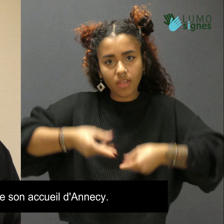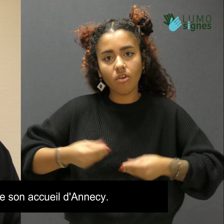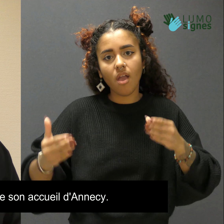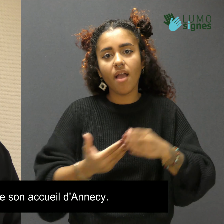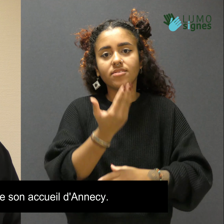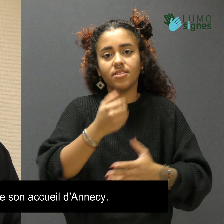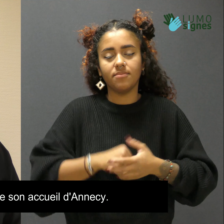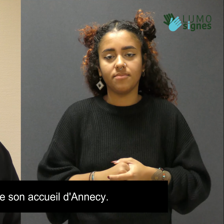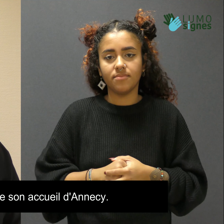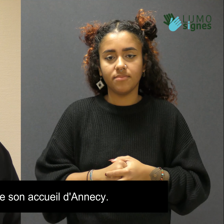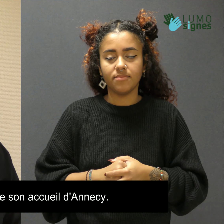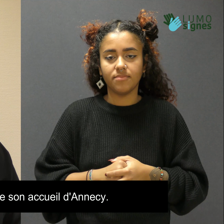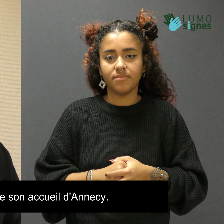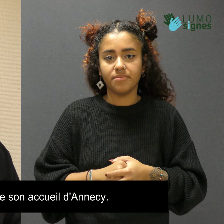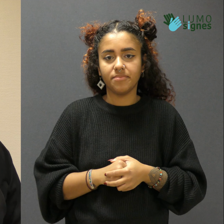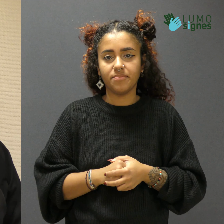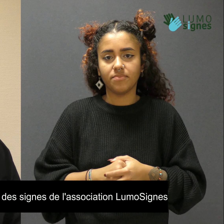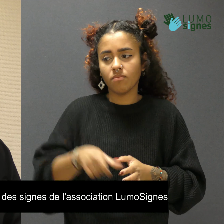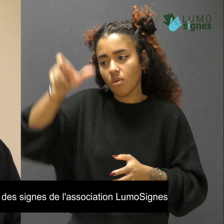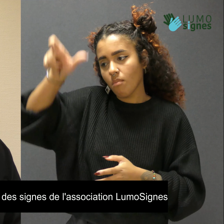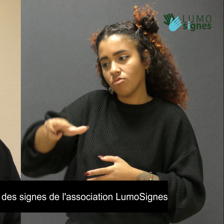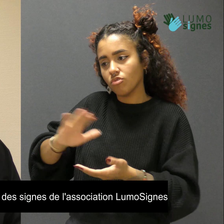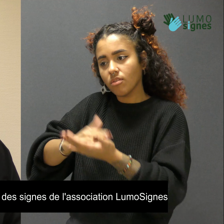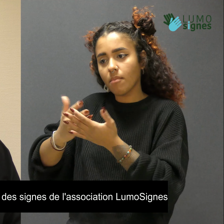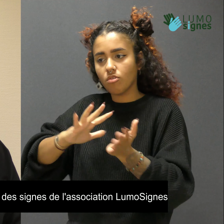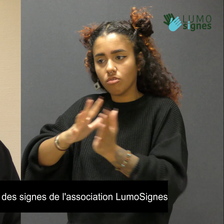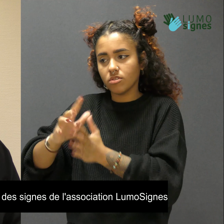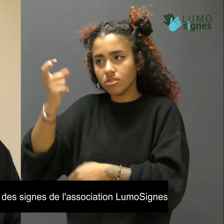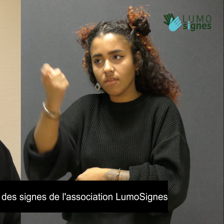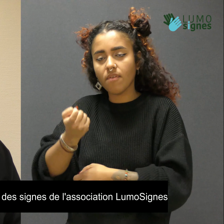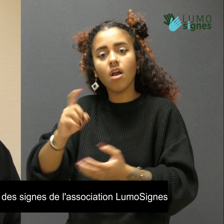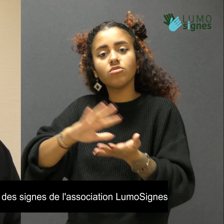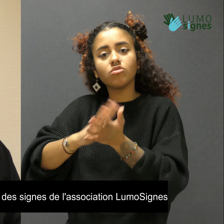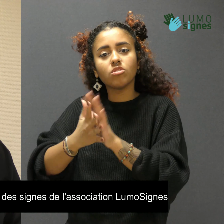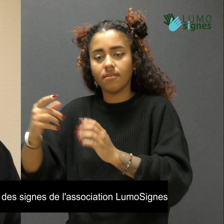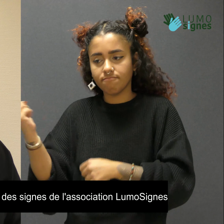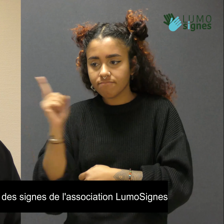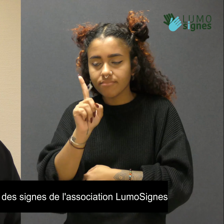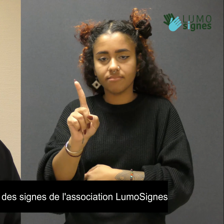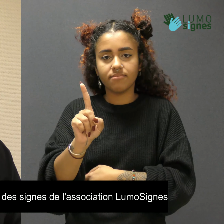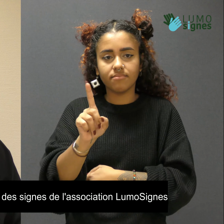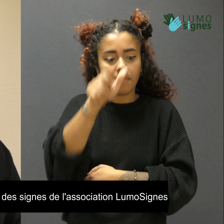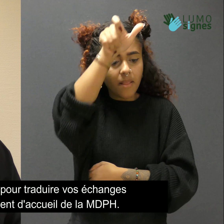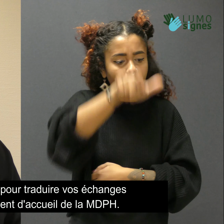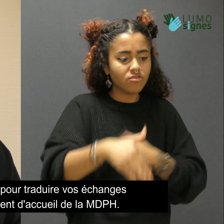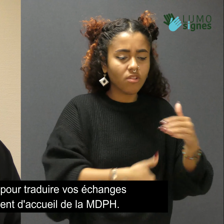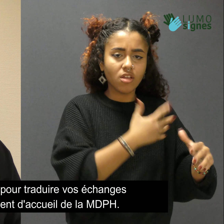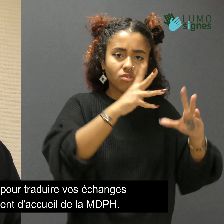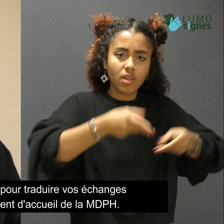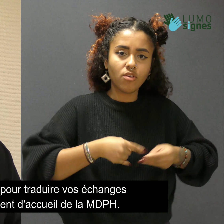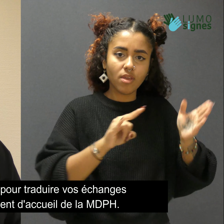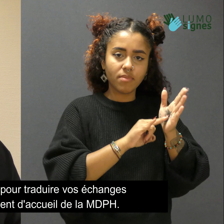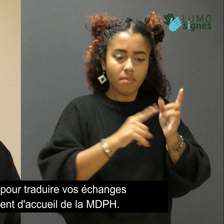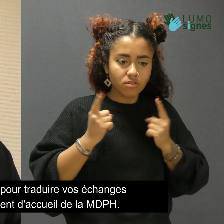au sein de son accueil d'Annecy. Un interprète en langue des signes de la SOSRELE sera présent